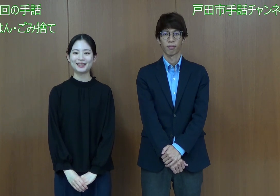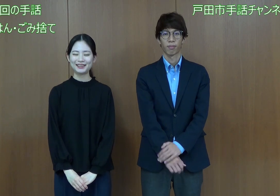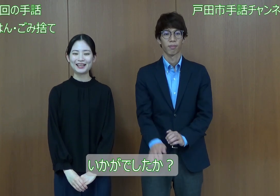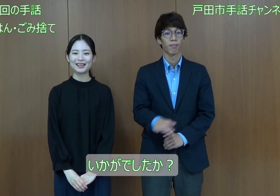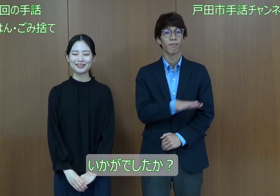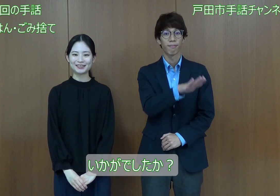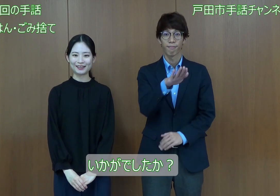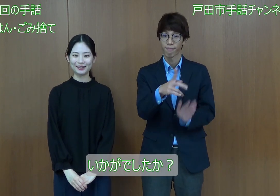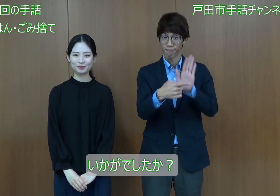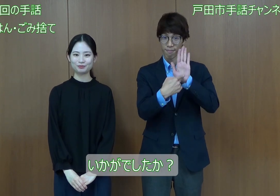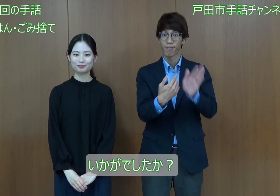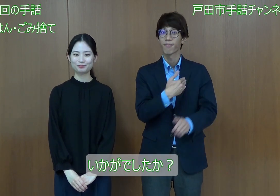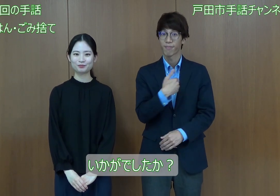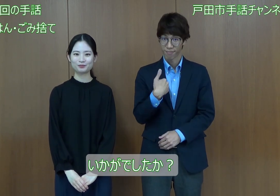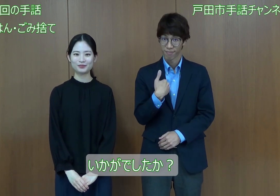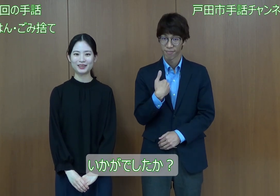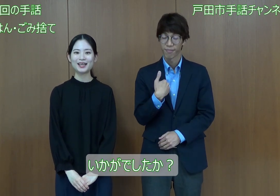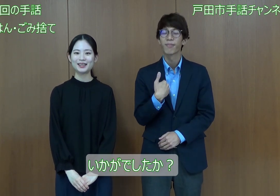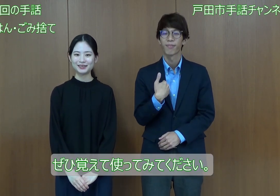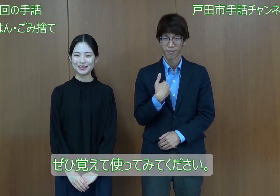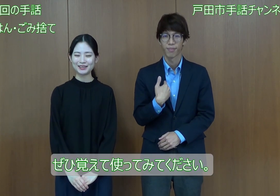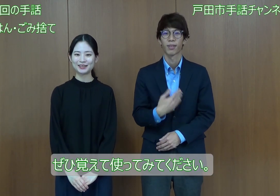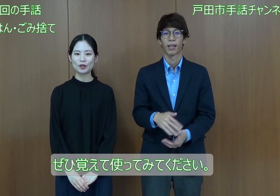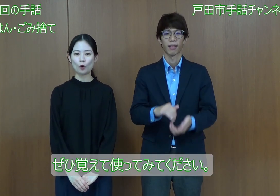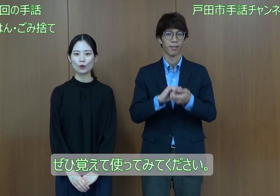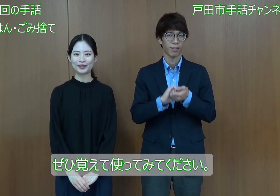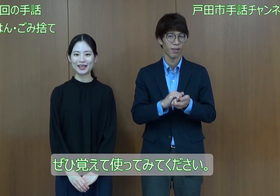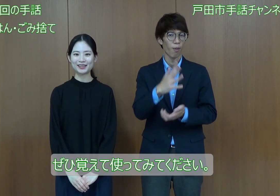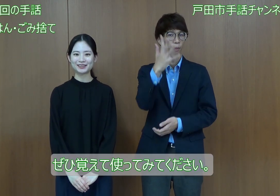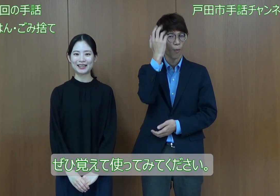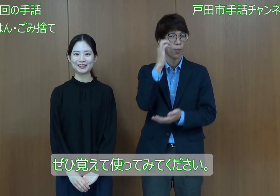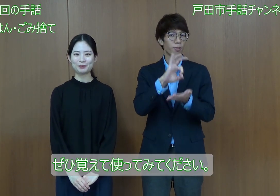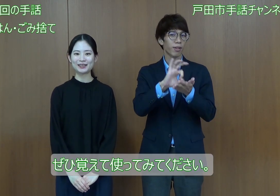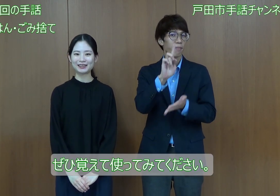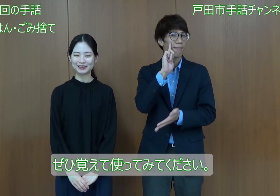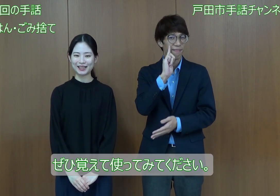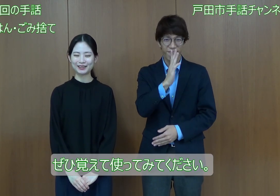いかがでしたか？ぜひ覚えて使ってみてください。